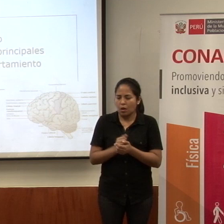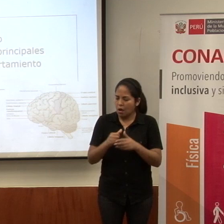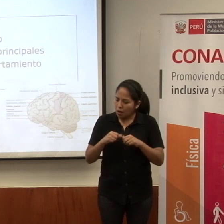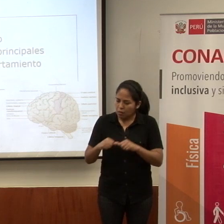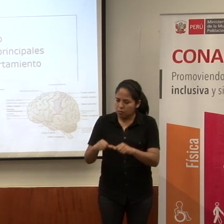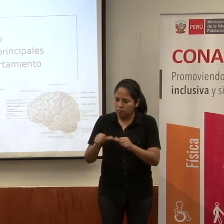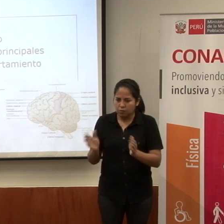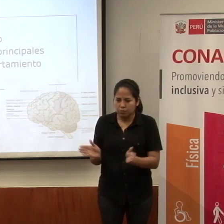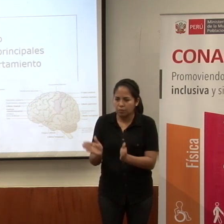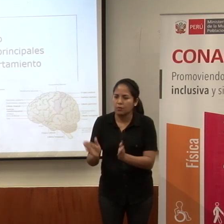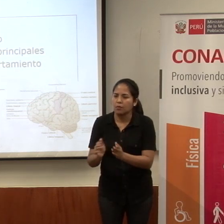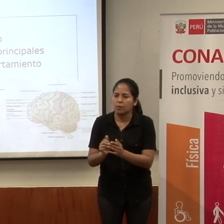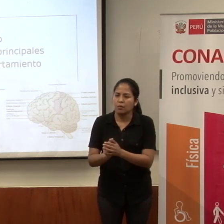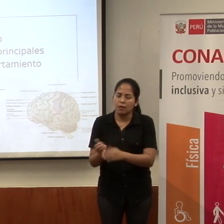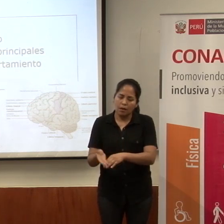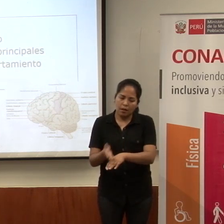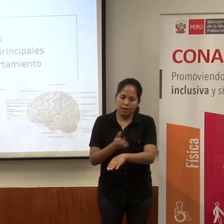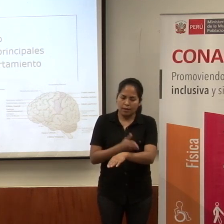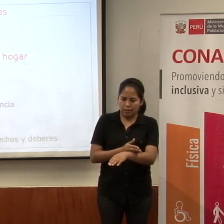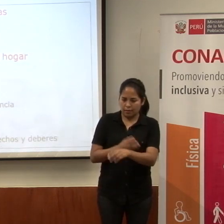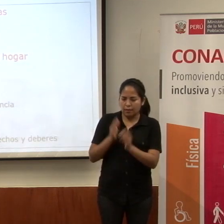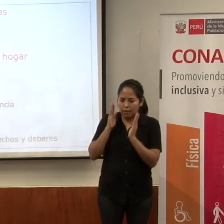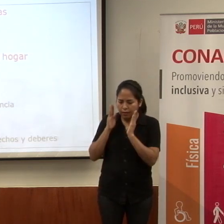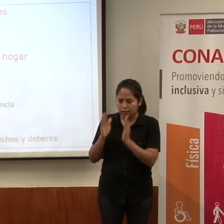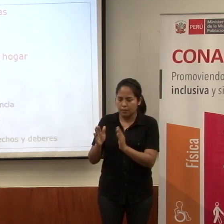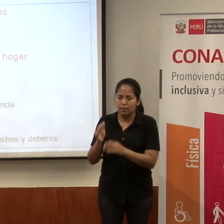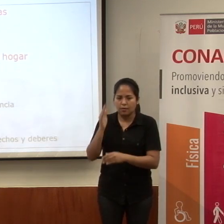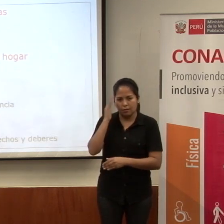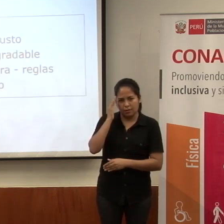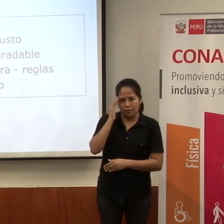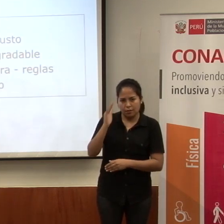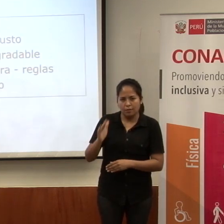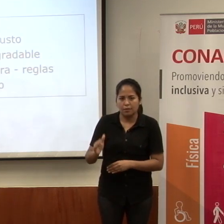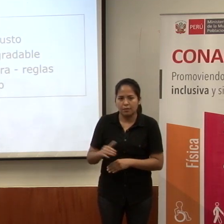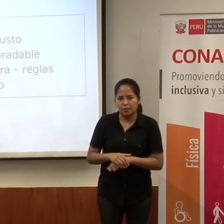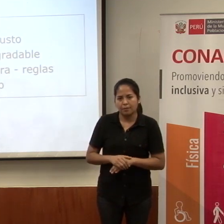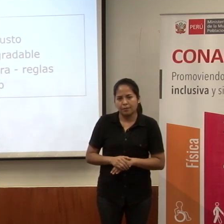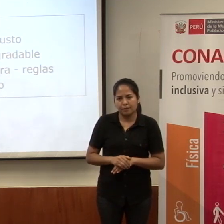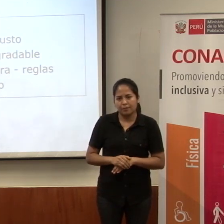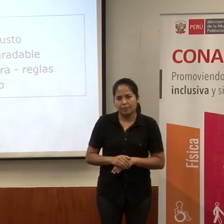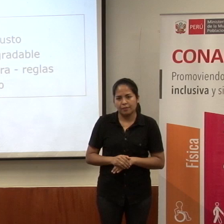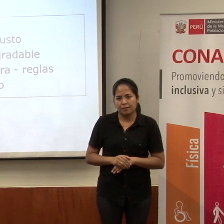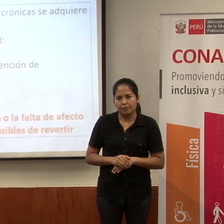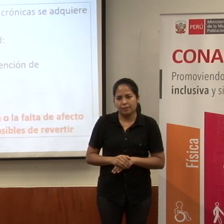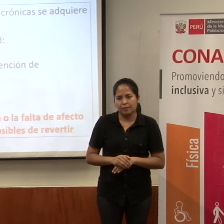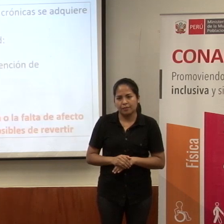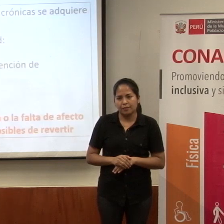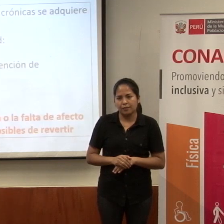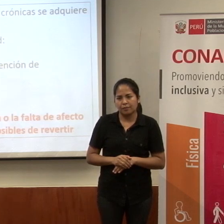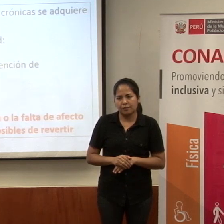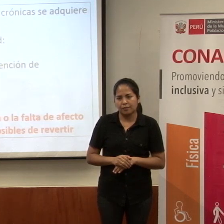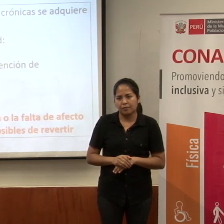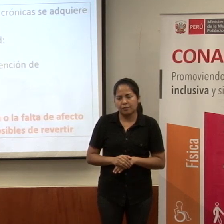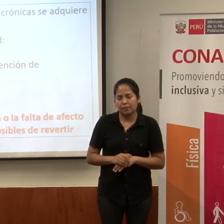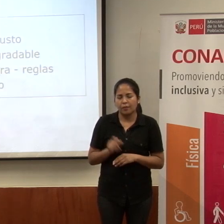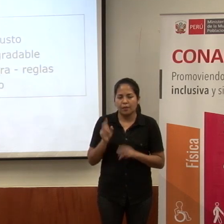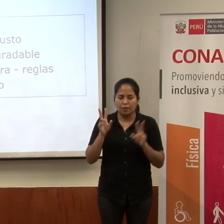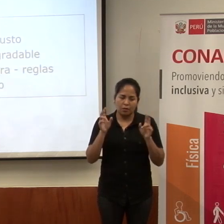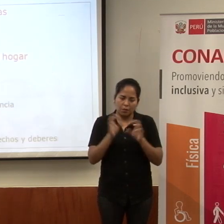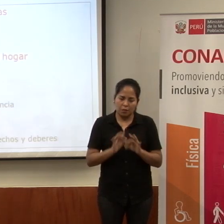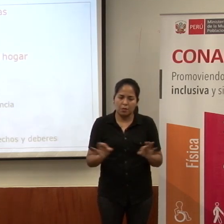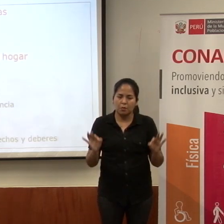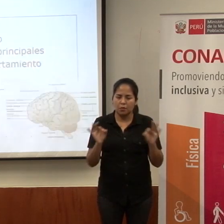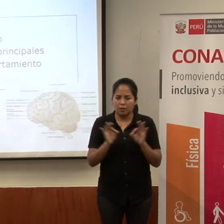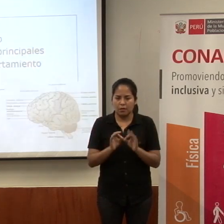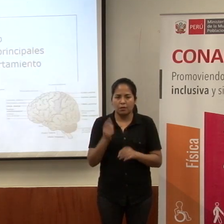esa situación, sea mucho mayor, ¿no? Lo cual es muy importante para el tema de las